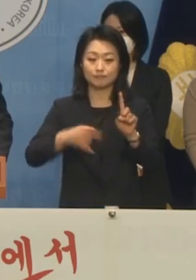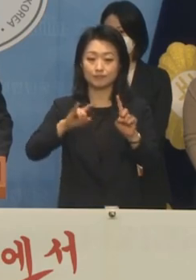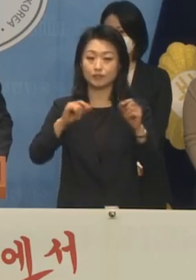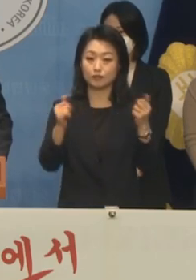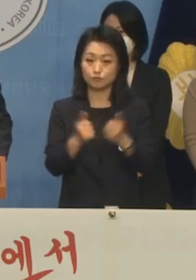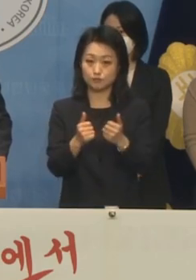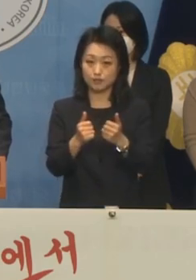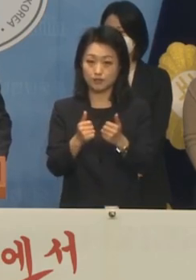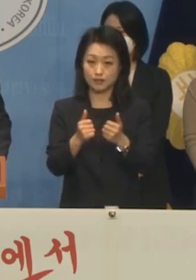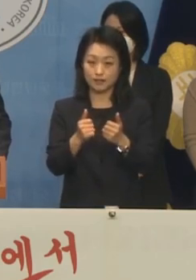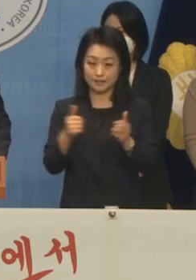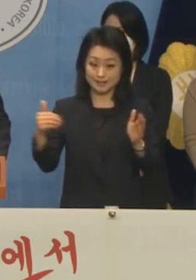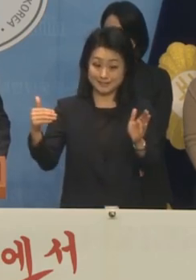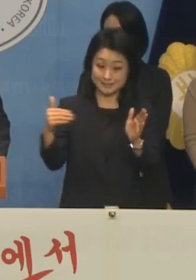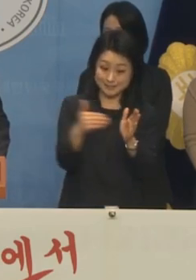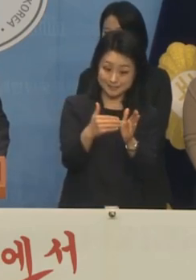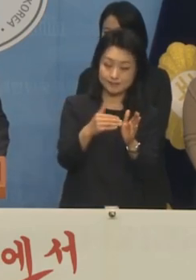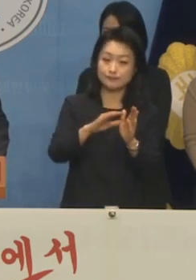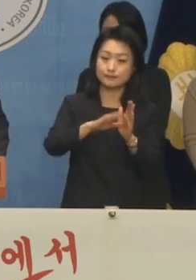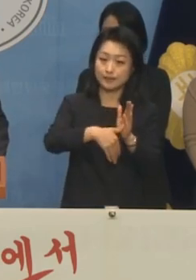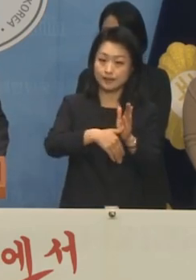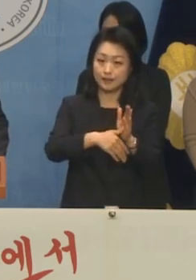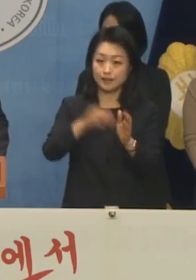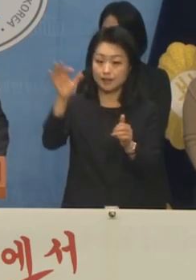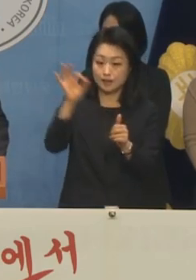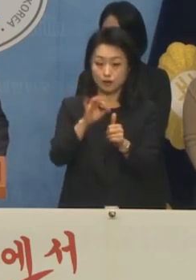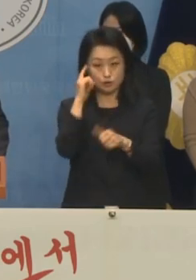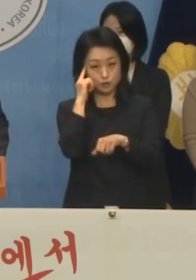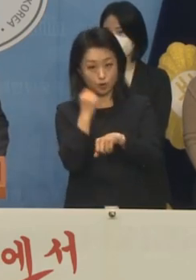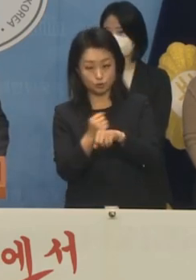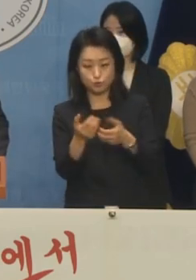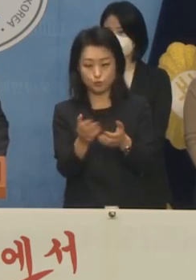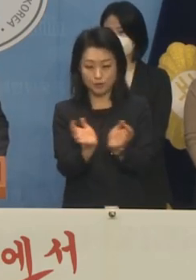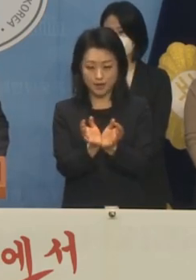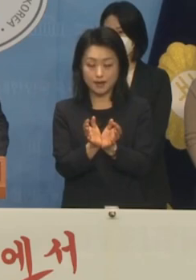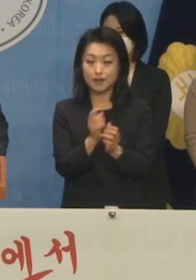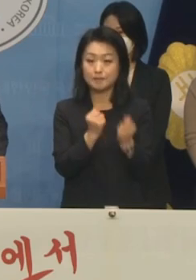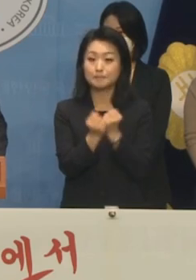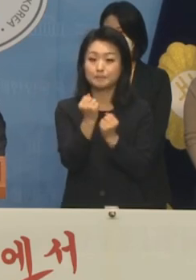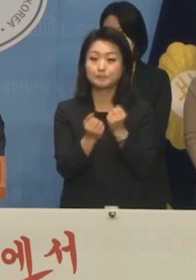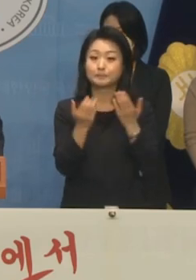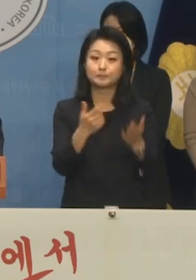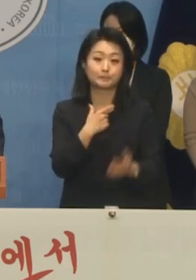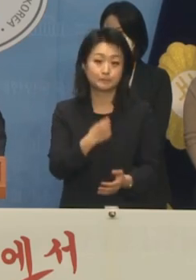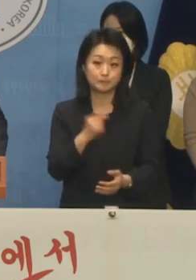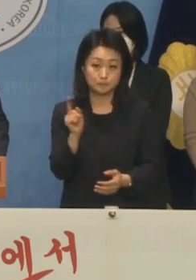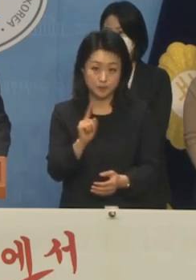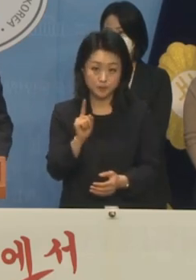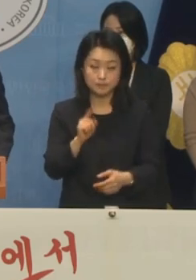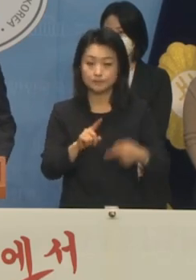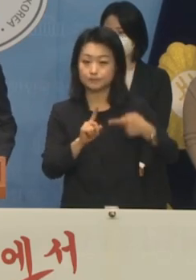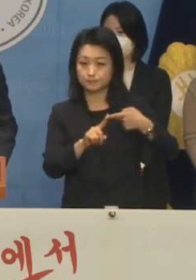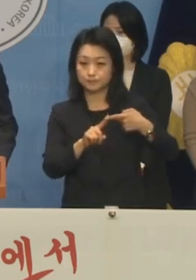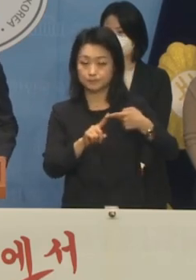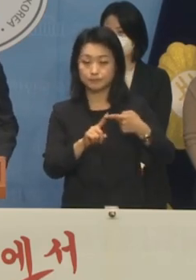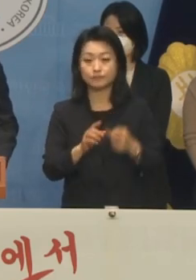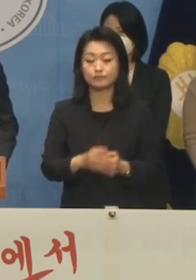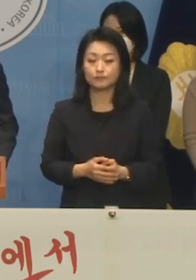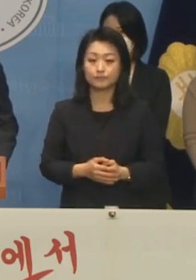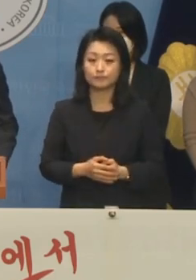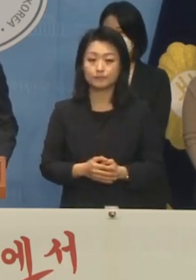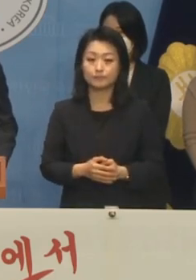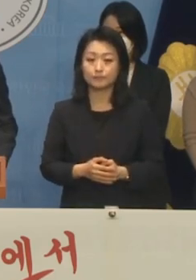21대 국회 회기 종료에 즈음하여 연금연구회는 다음과 같이 말씀드립니다. 1.